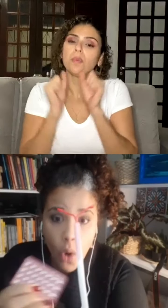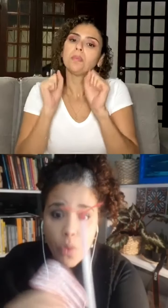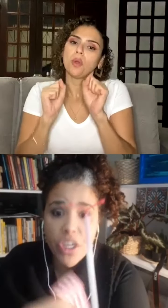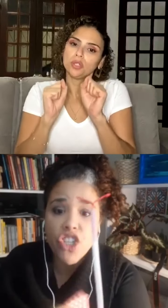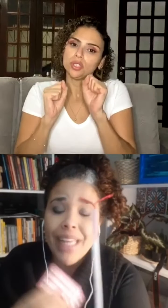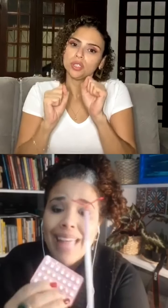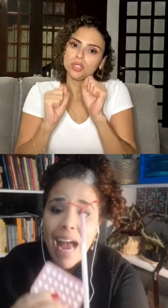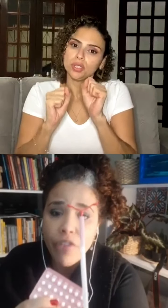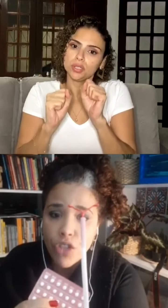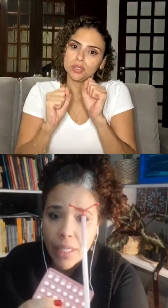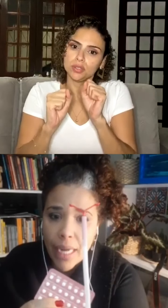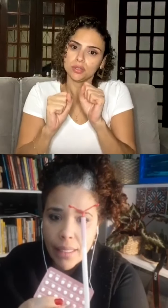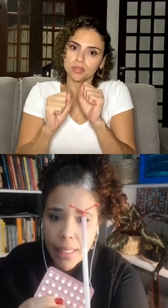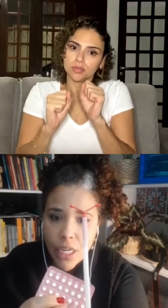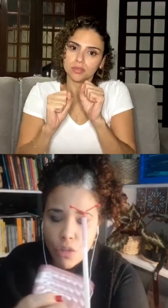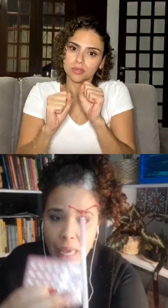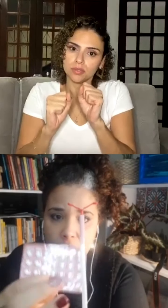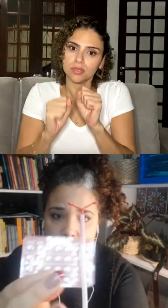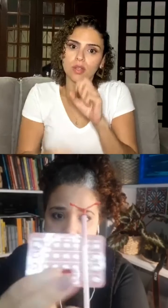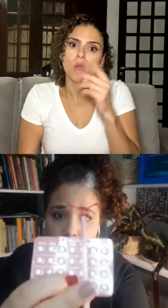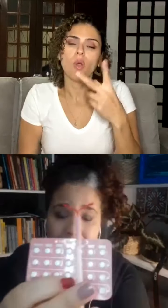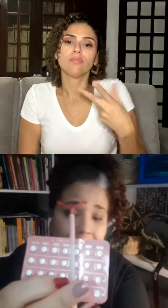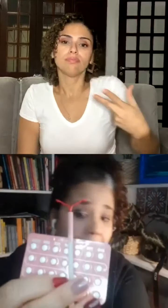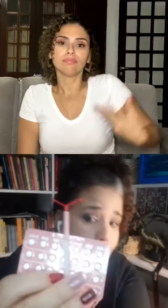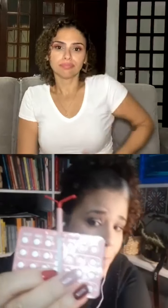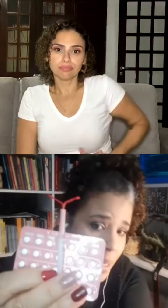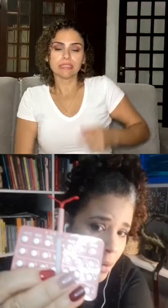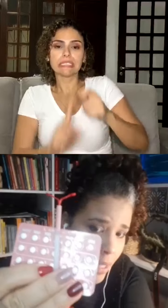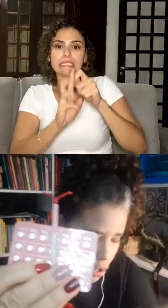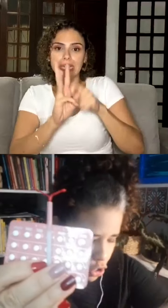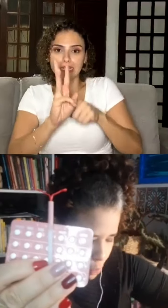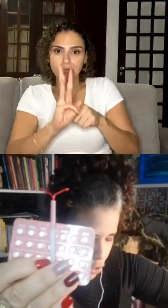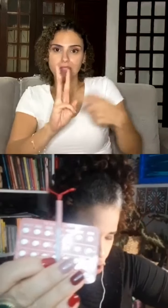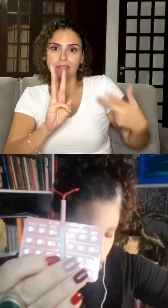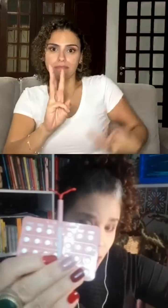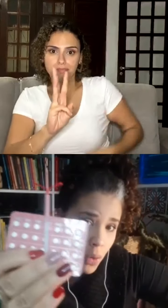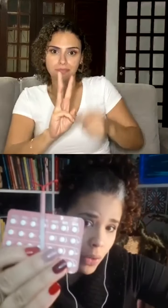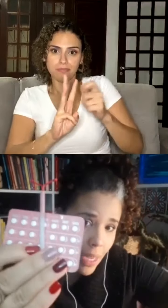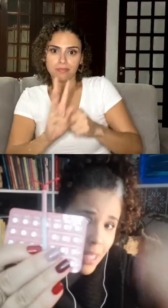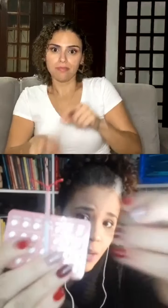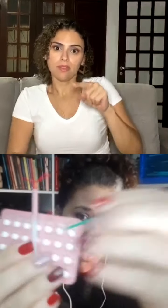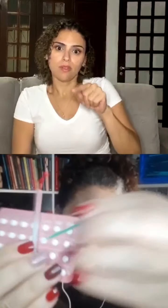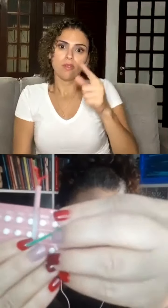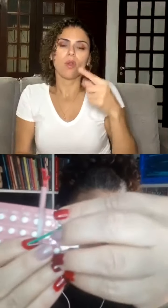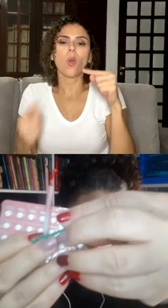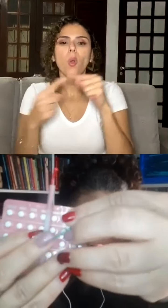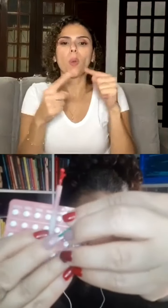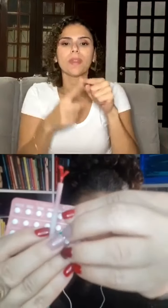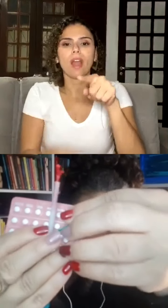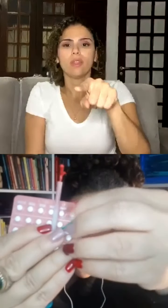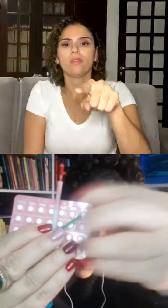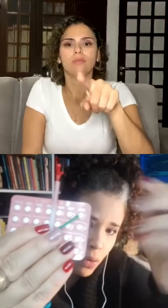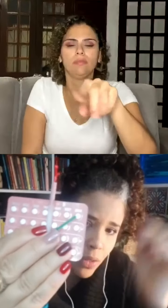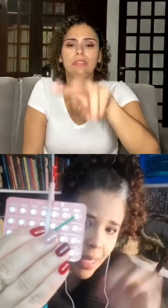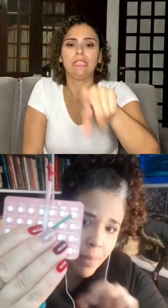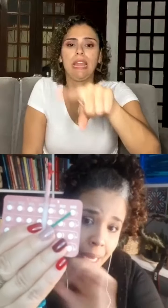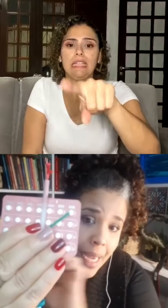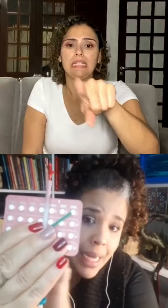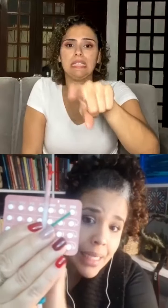o injetável de 3 em 3 meses, a pílula só de progesterona e o implante só de